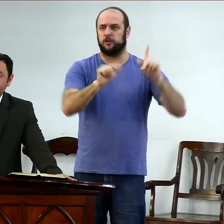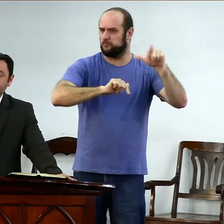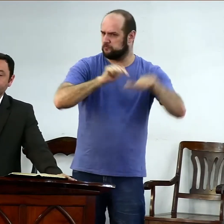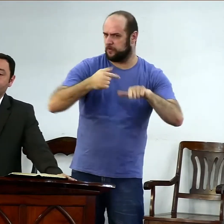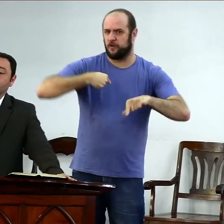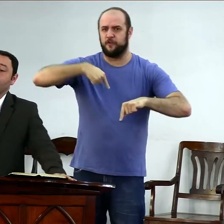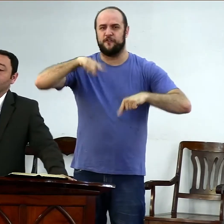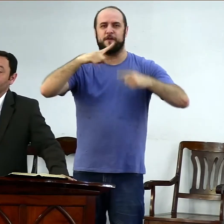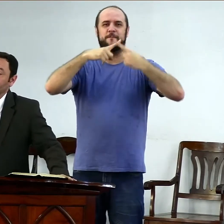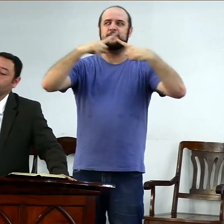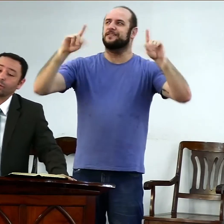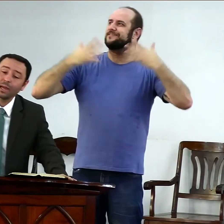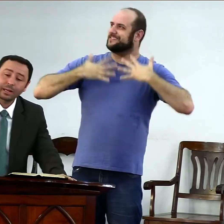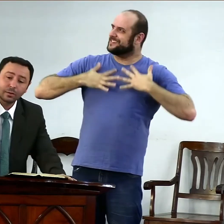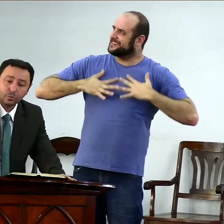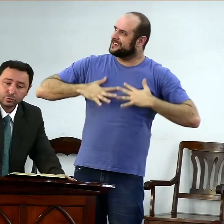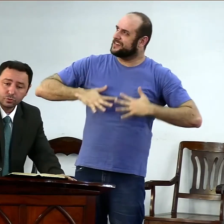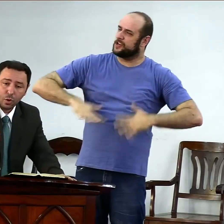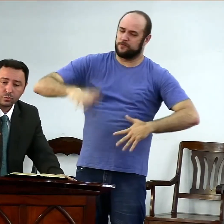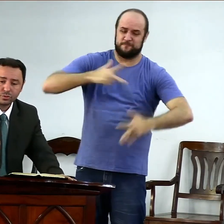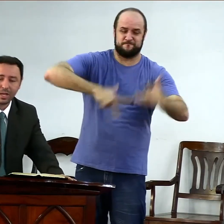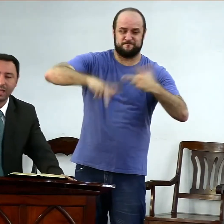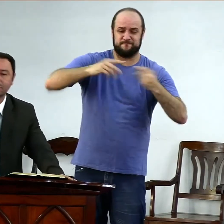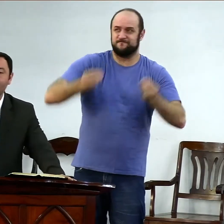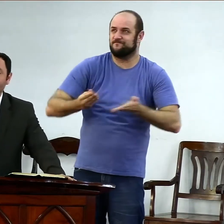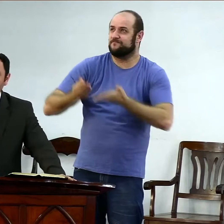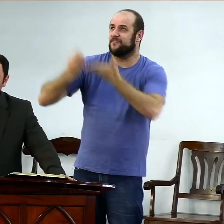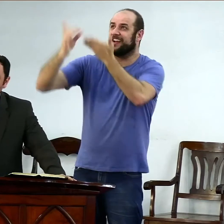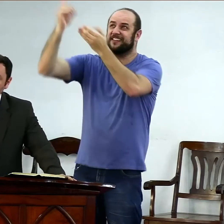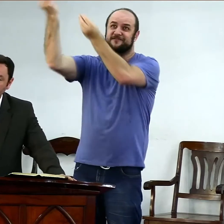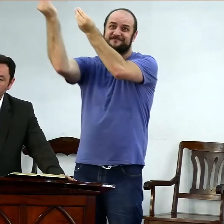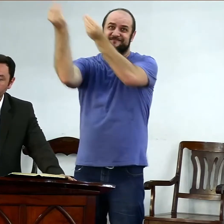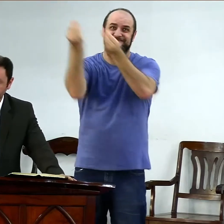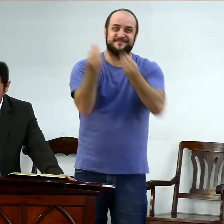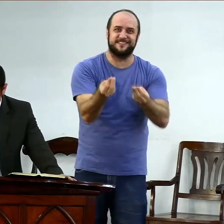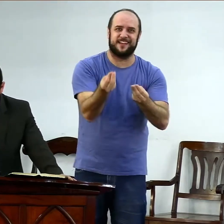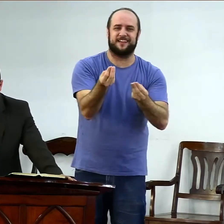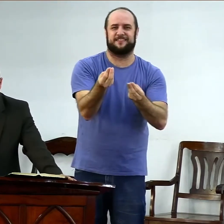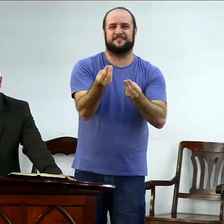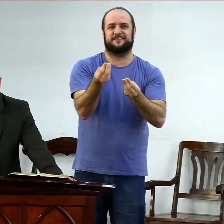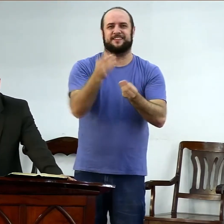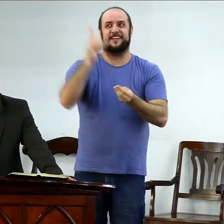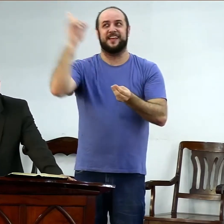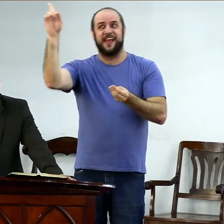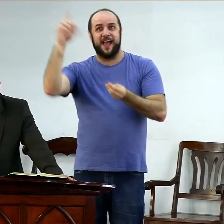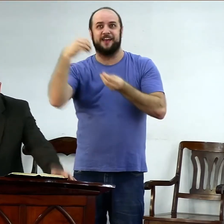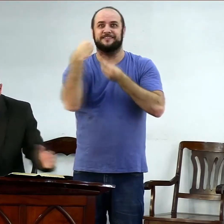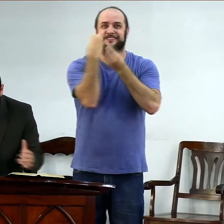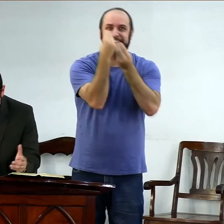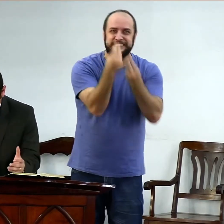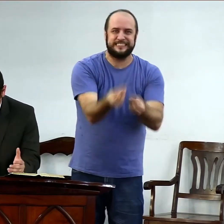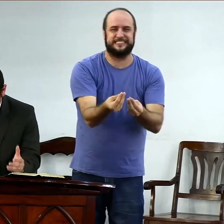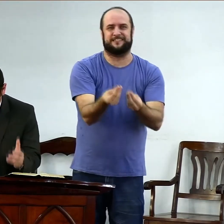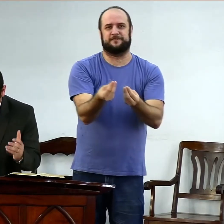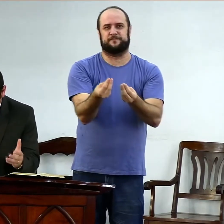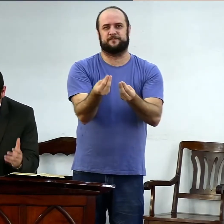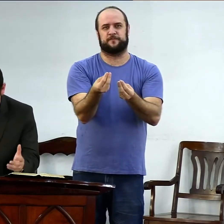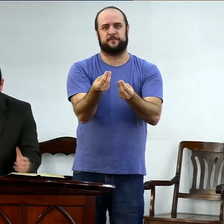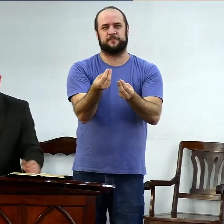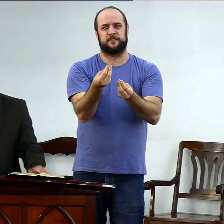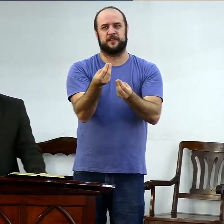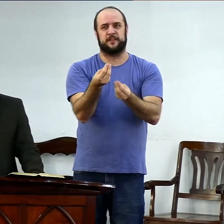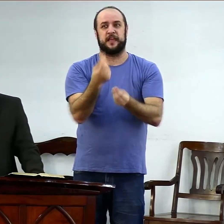mais descansado naquilo que Ele nos concede, naquilo que Ele nos provê. E quando conhecemos